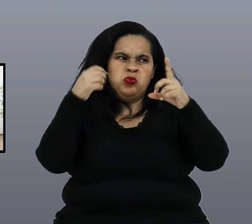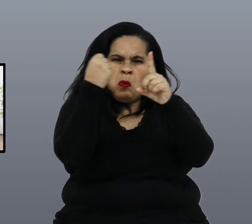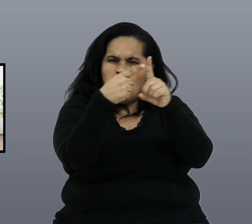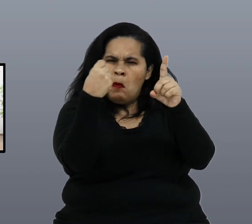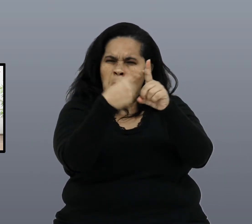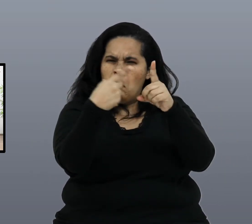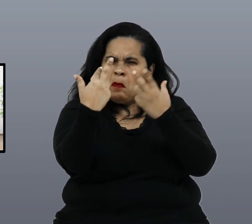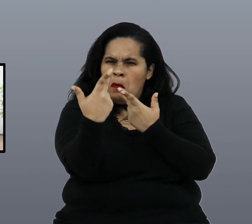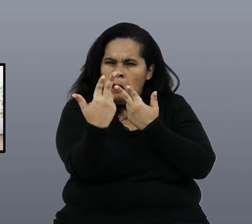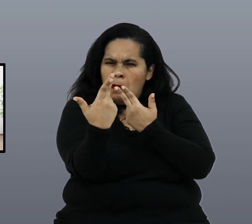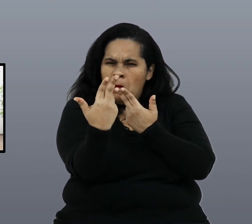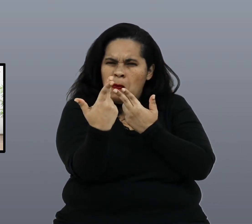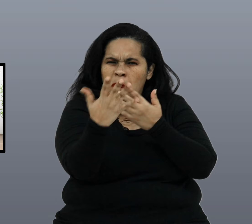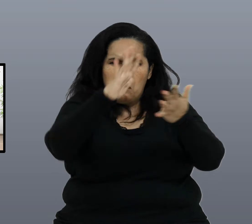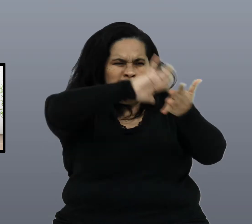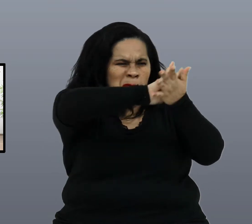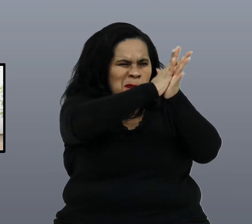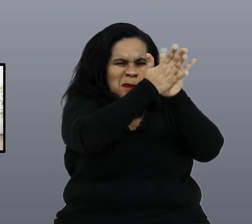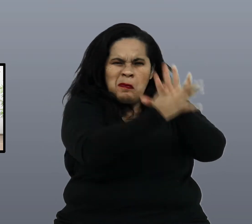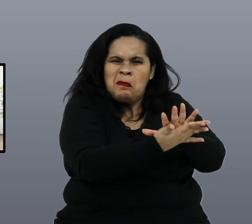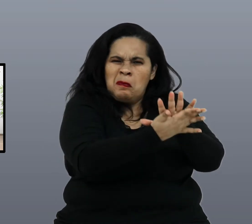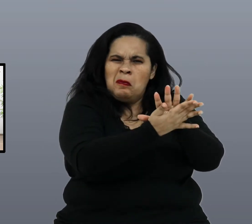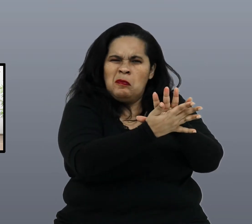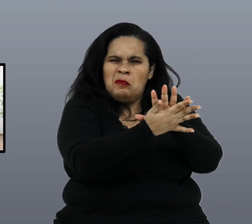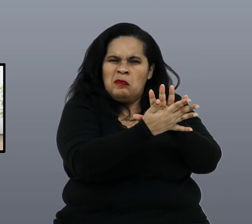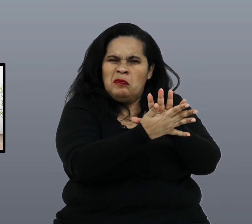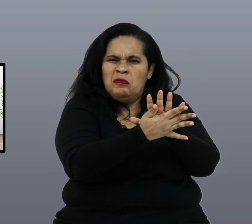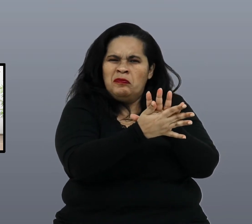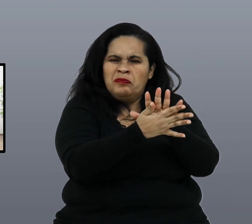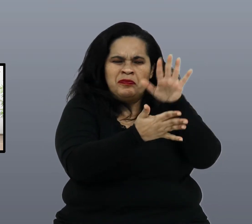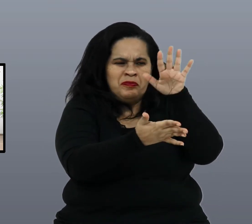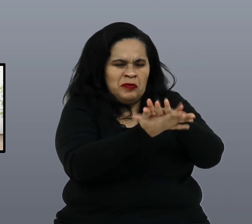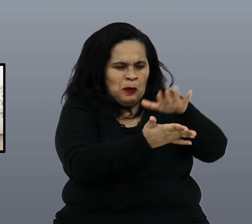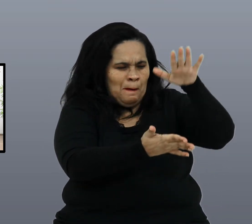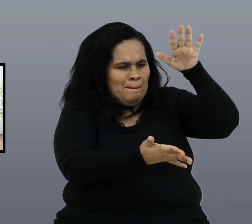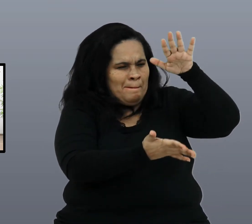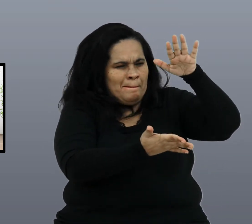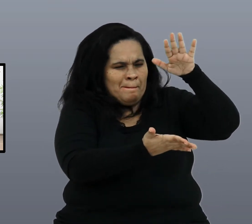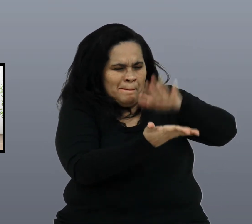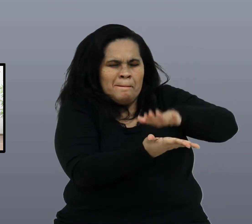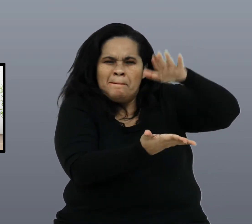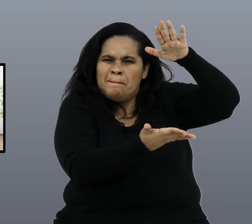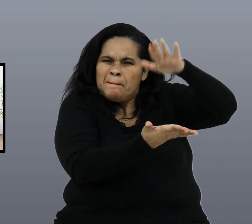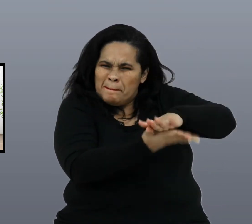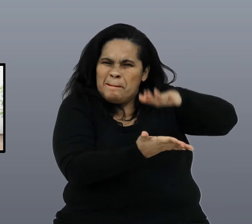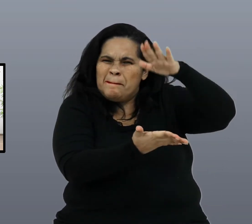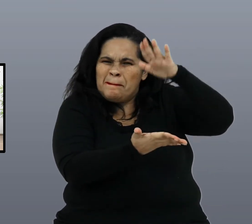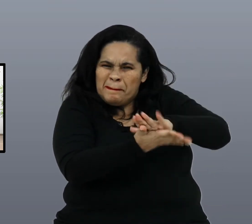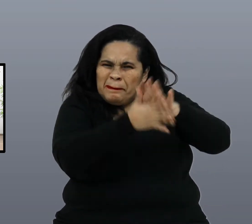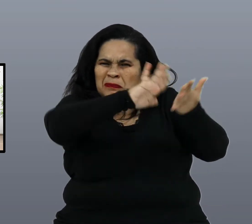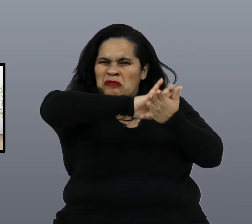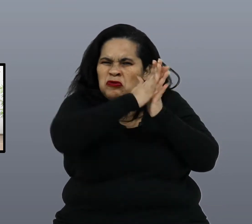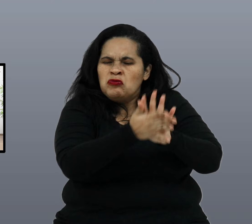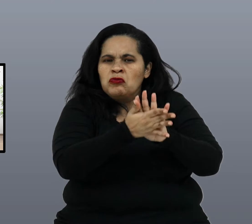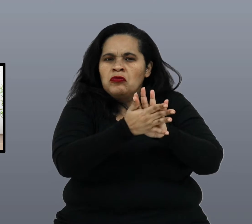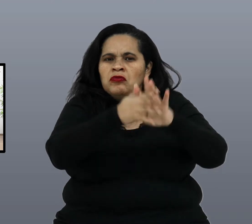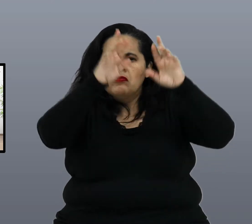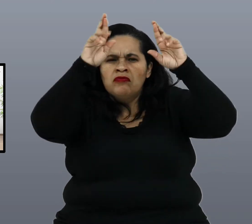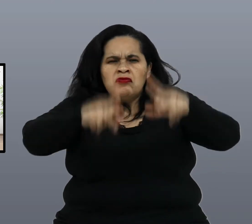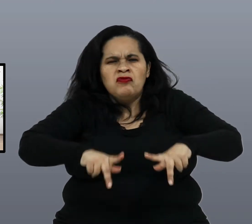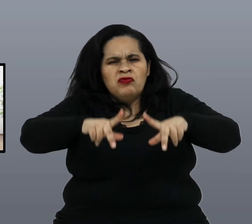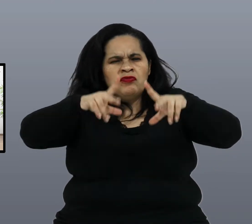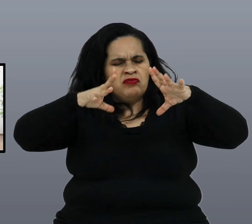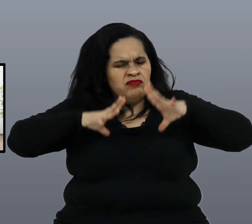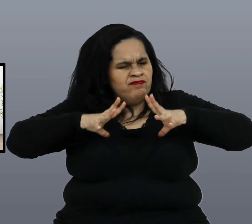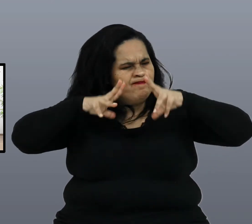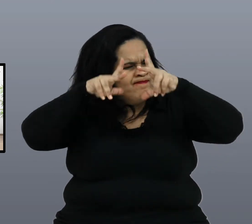e derrotava suas vítimas e as pisoteava tudo o que sobrava, né? Era diferente de todos os